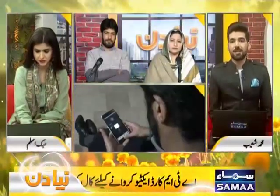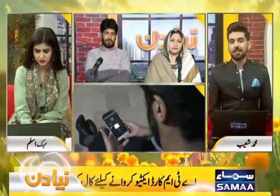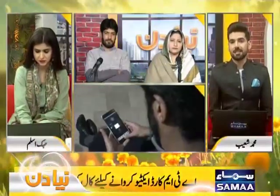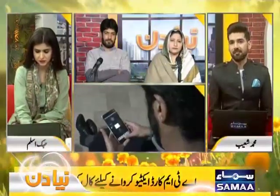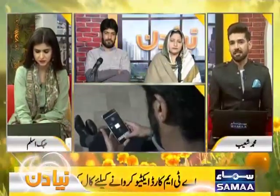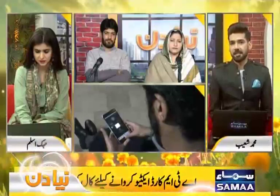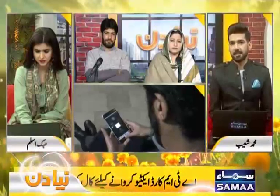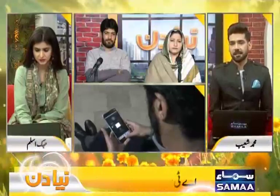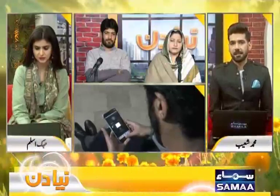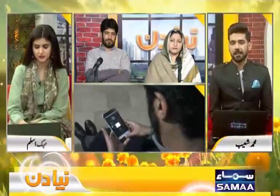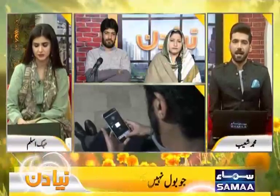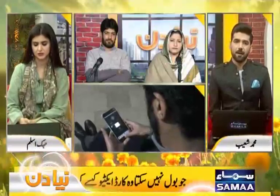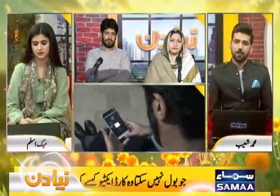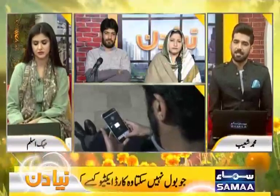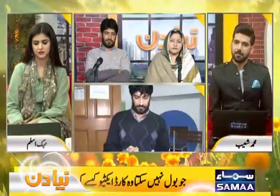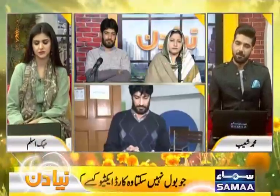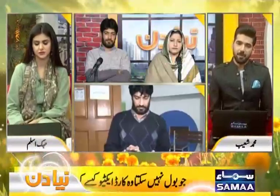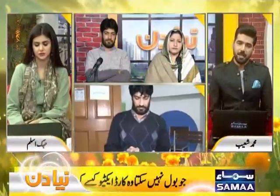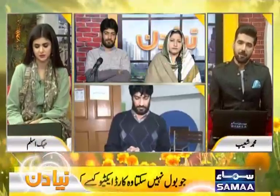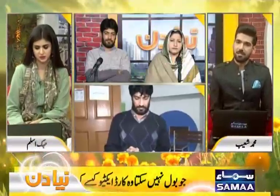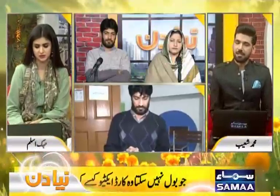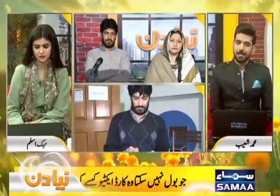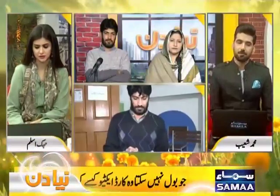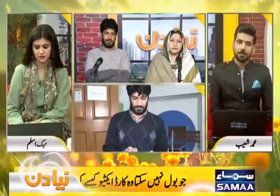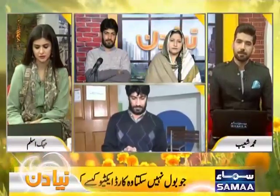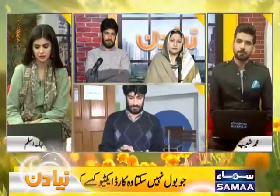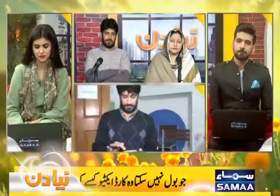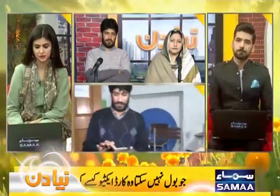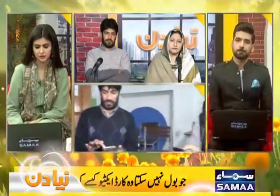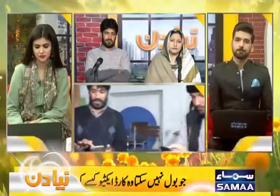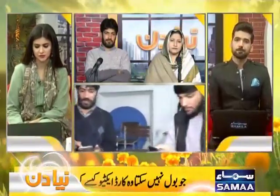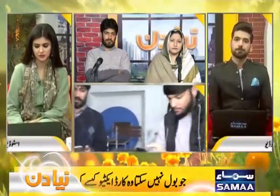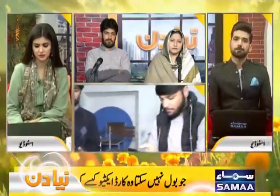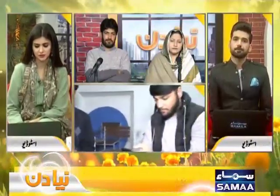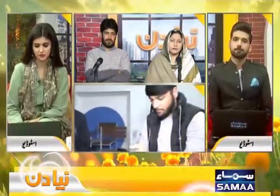उसको बैंक्स किस तरह फैसिलिटेट करते हैं, क्या पॉसिबिलिटीज होती हैं?